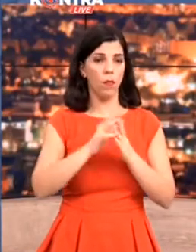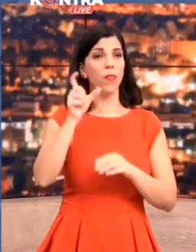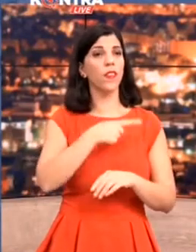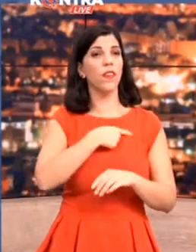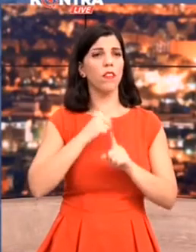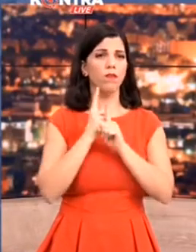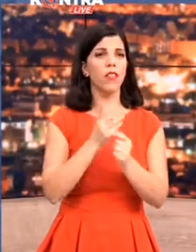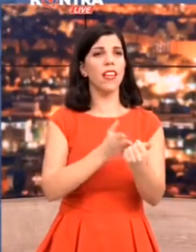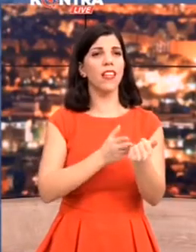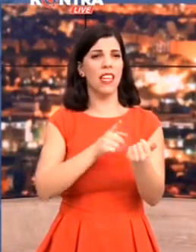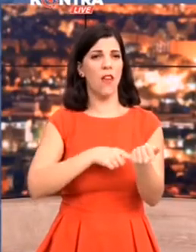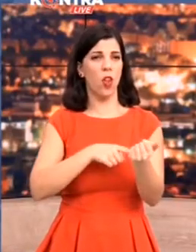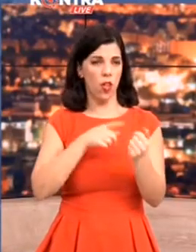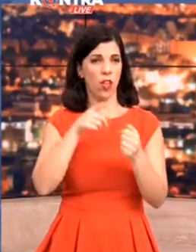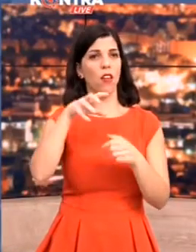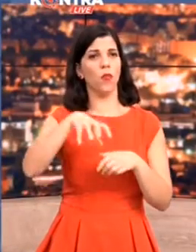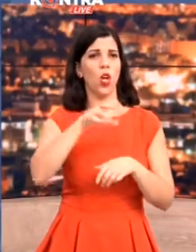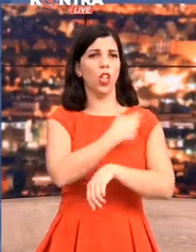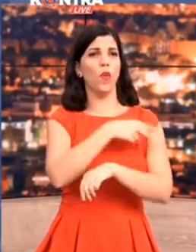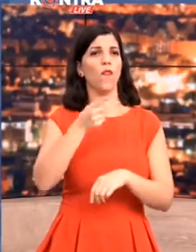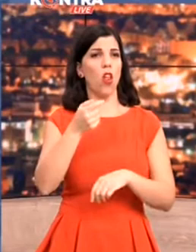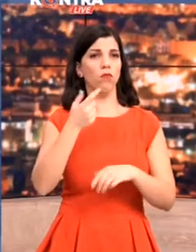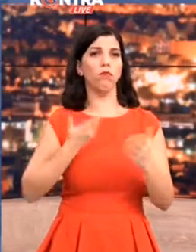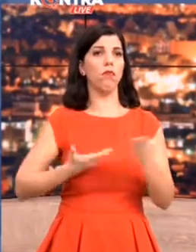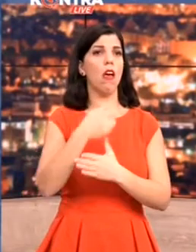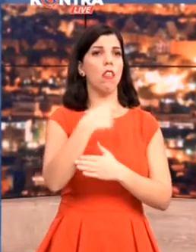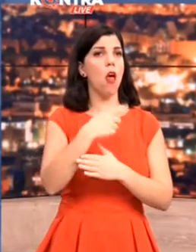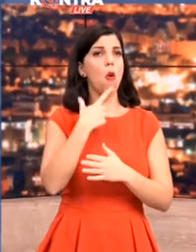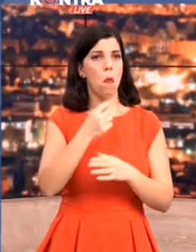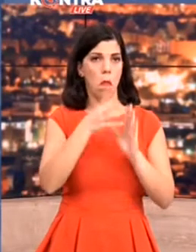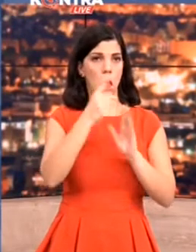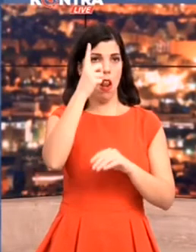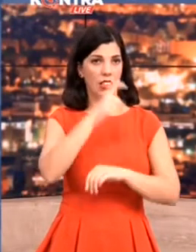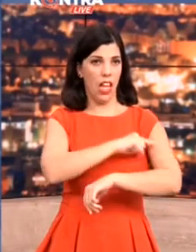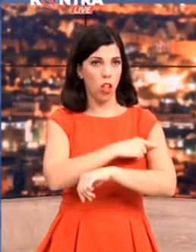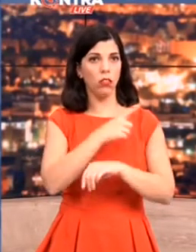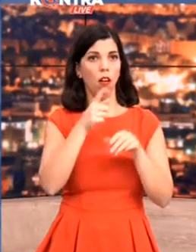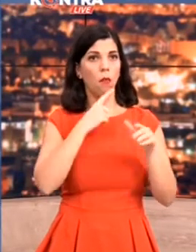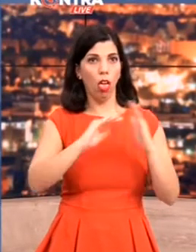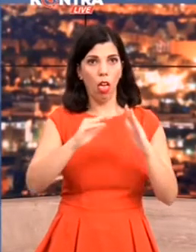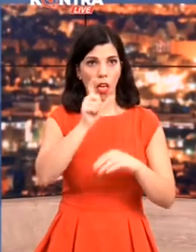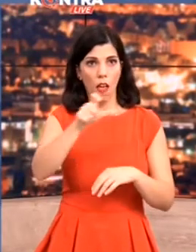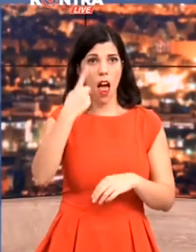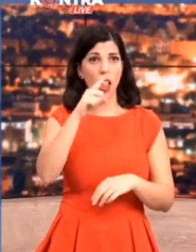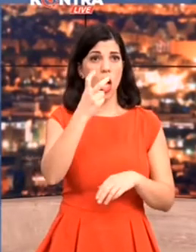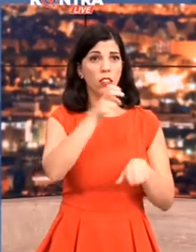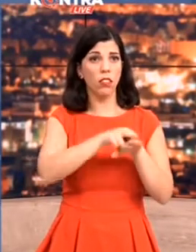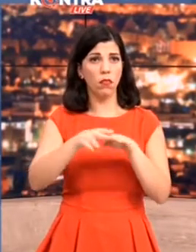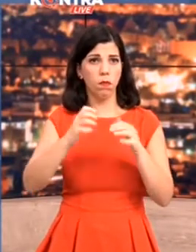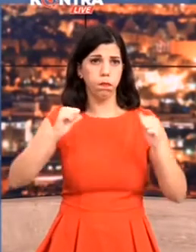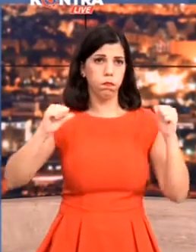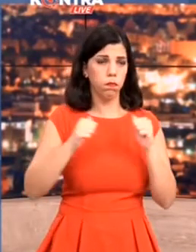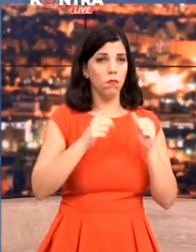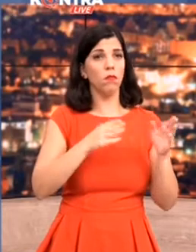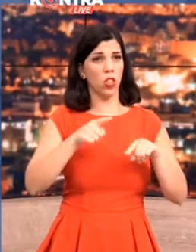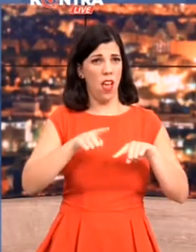καταγγέλει ο διευθυντής της νευροχειρουργικής κλινικής στο νοσοκομείο Βόλου, ένας γιατρός αντιστοιχεί σε 120 ασθενείς. Την ώρα που οι συμπολίτες